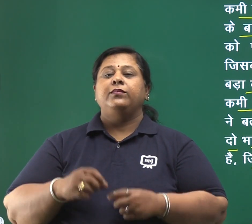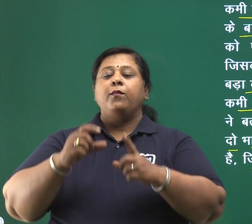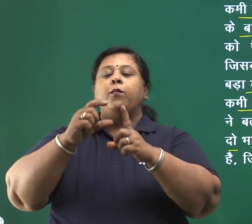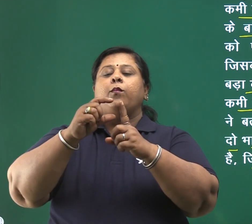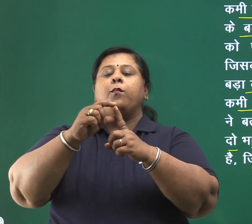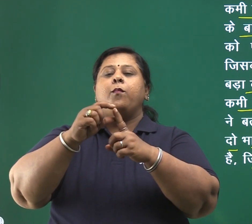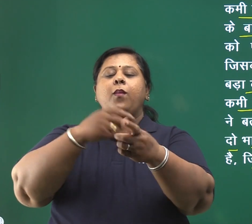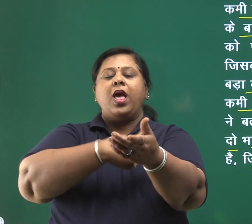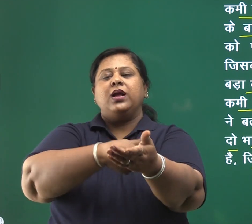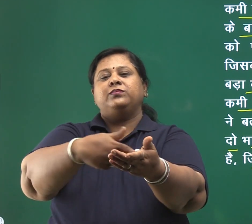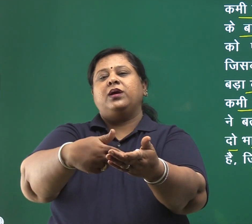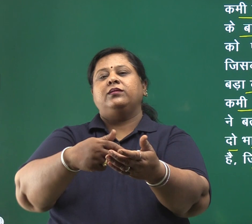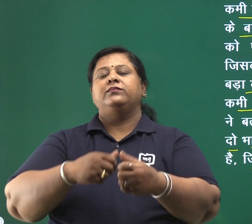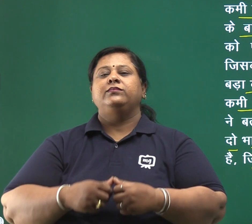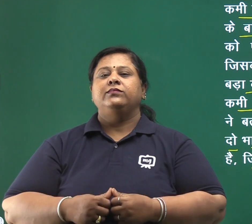प्लाज्मा